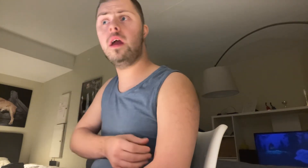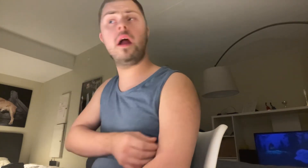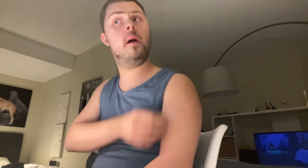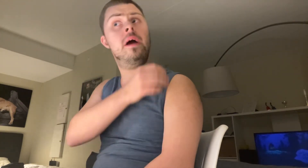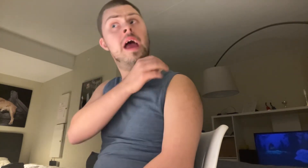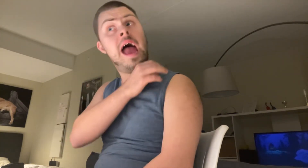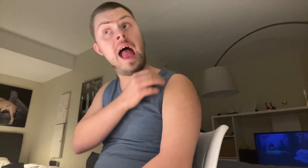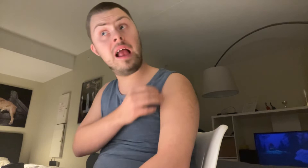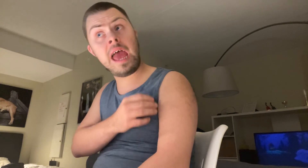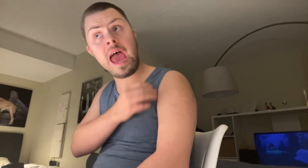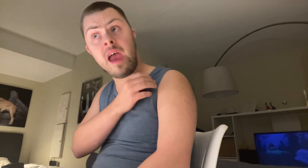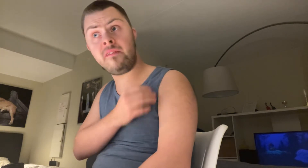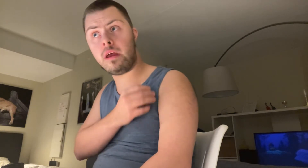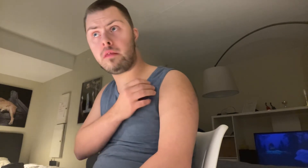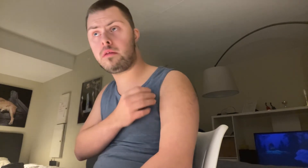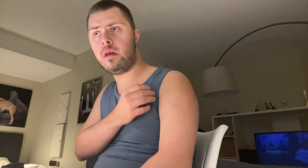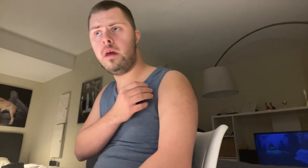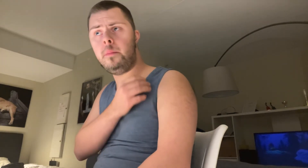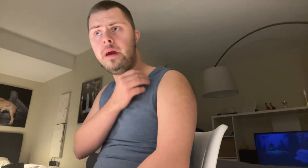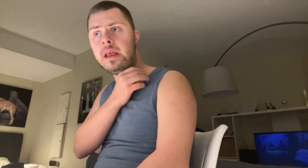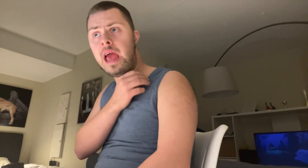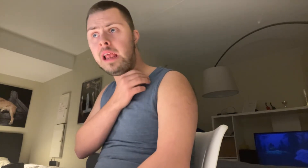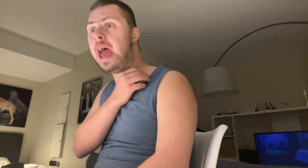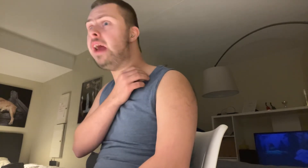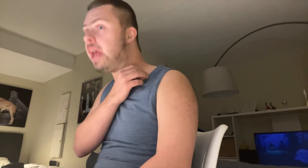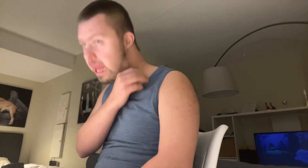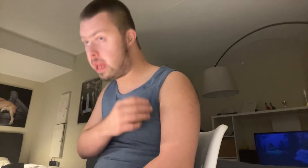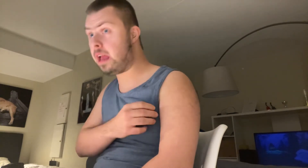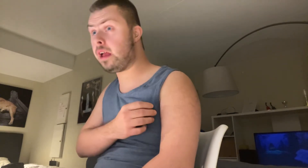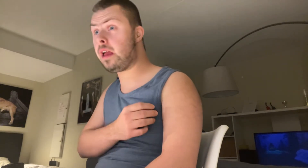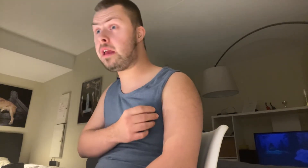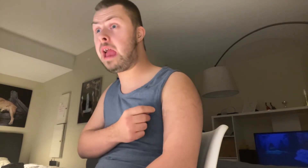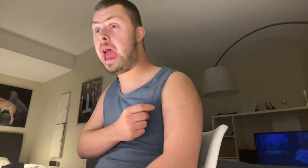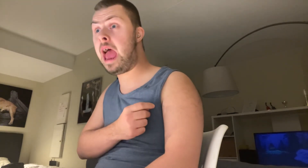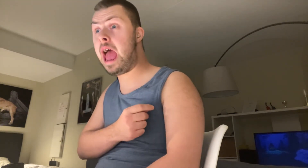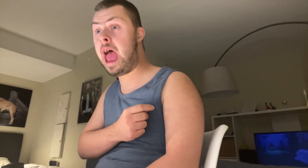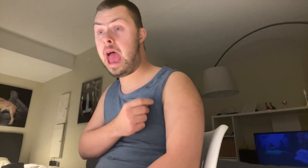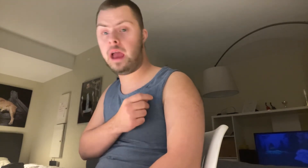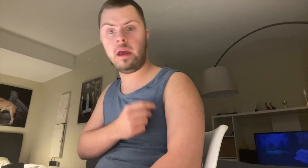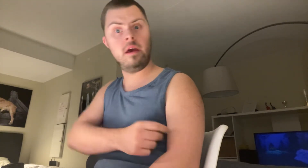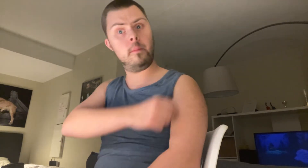Efter.